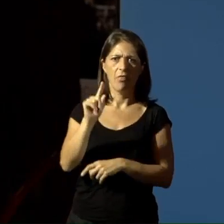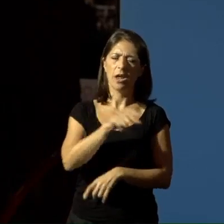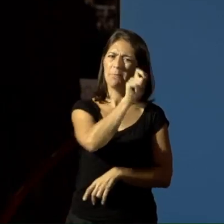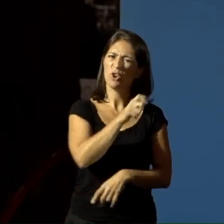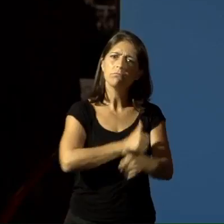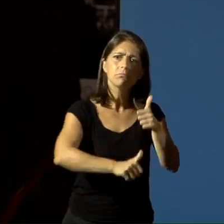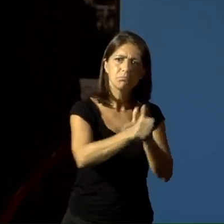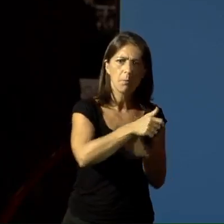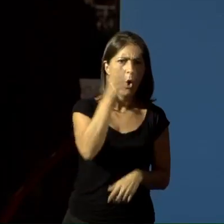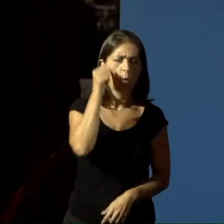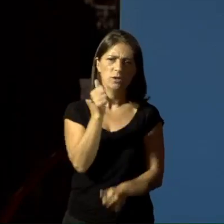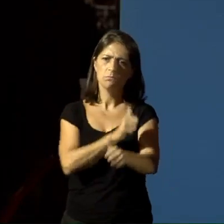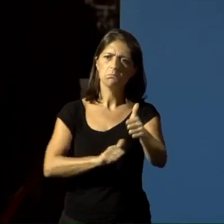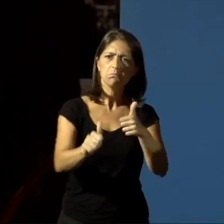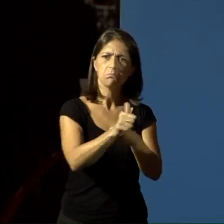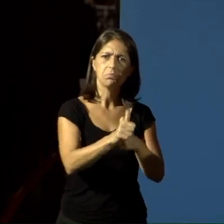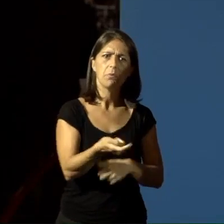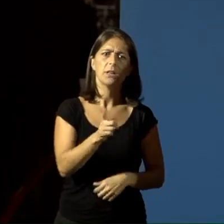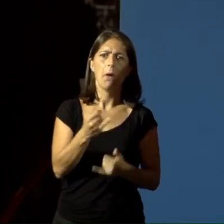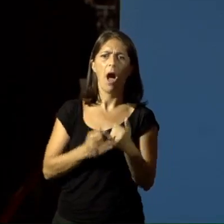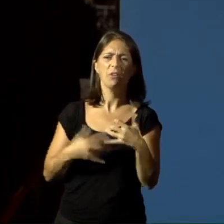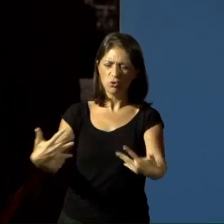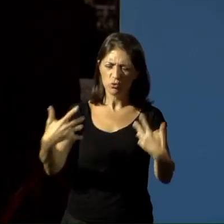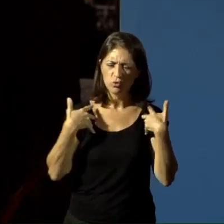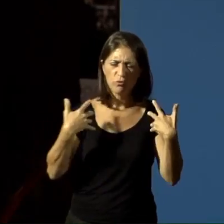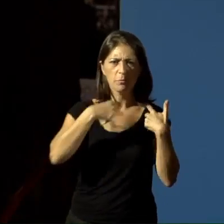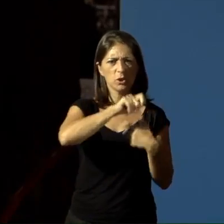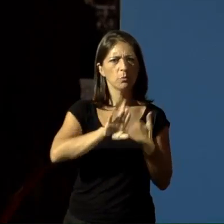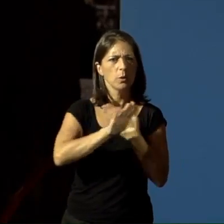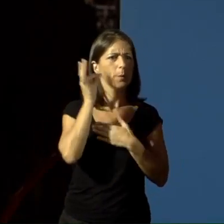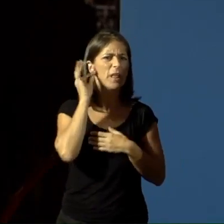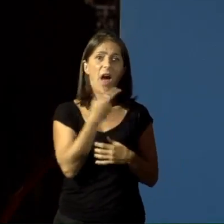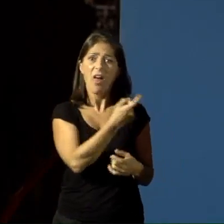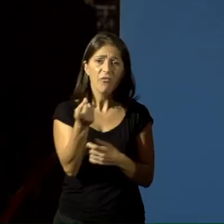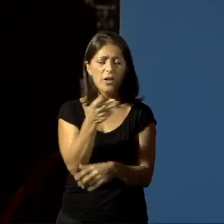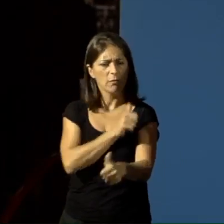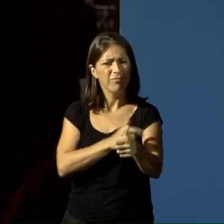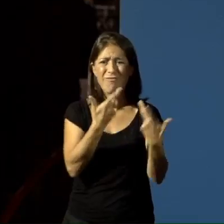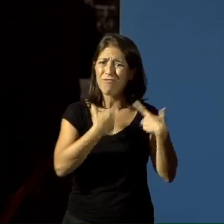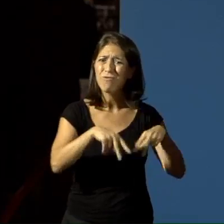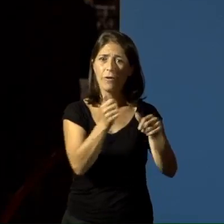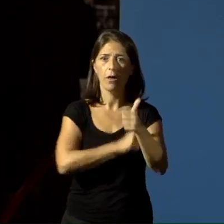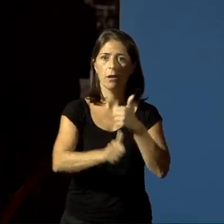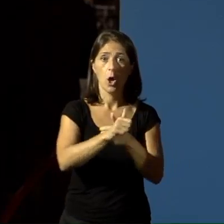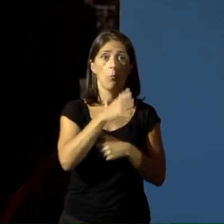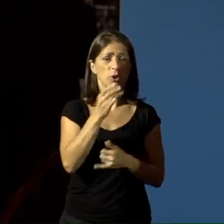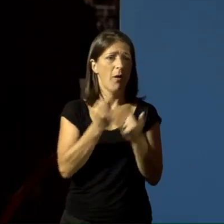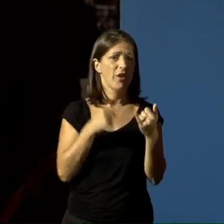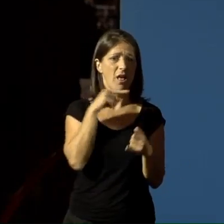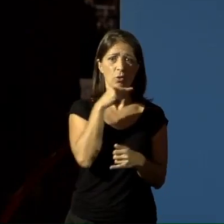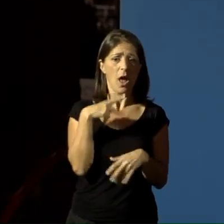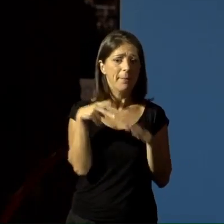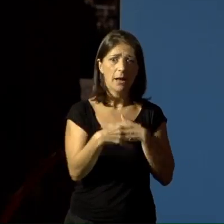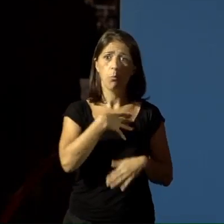que primeiro é Ourense, que primeiro é acabar co sofrimento das veciñas que o precisan. Porque hai dores evitables